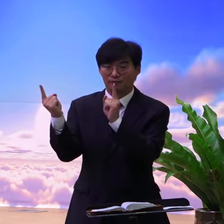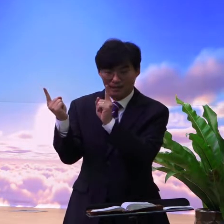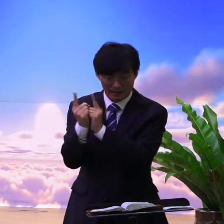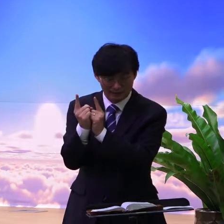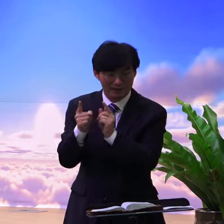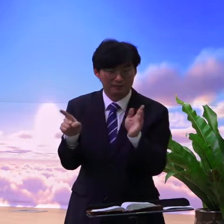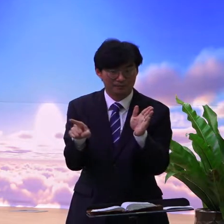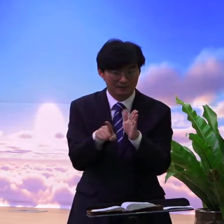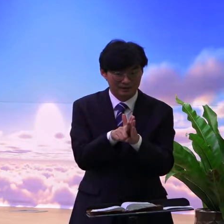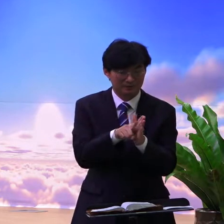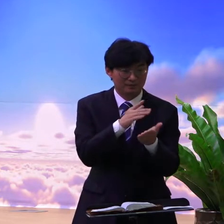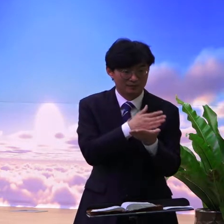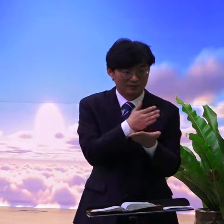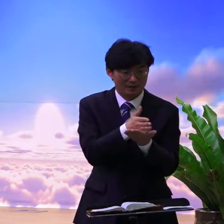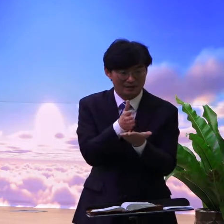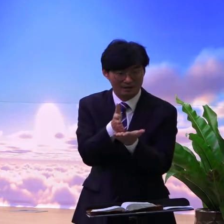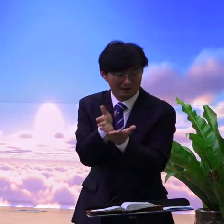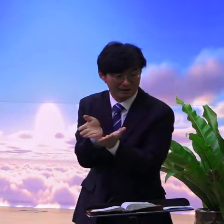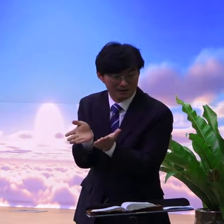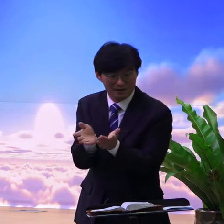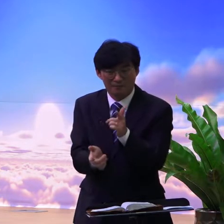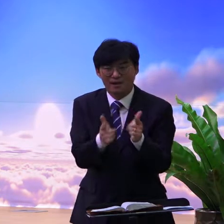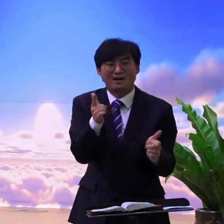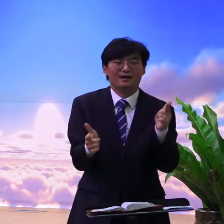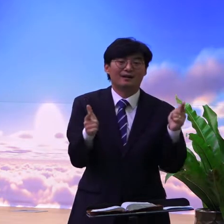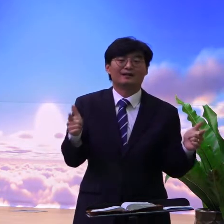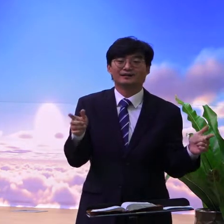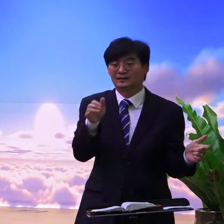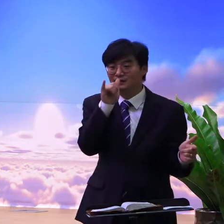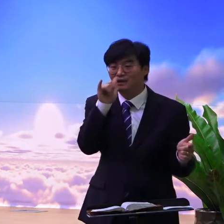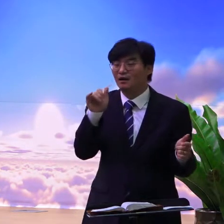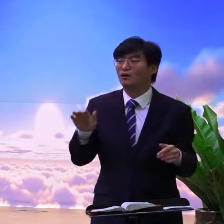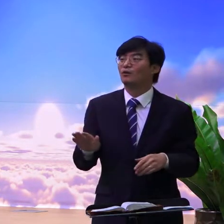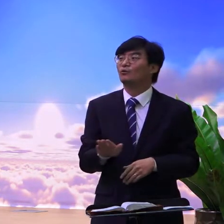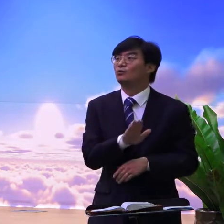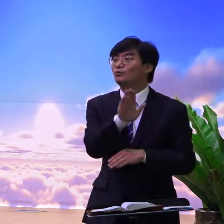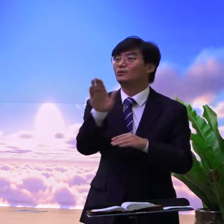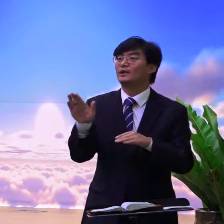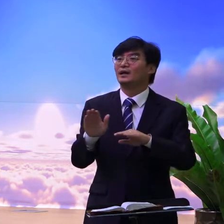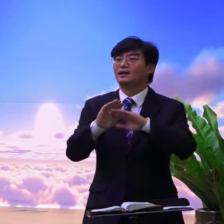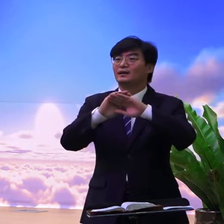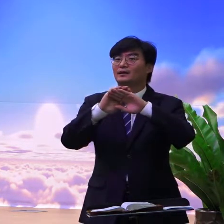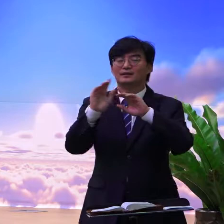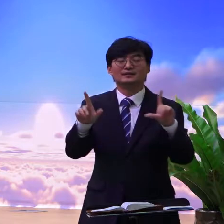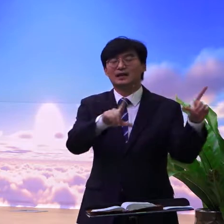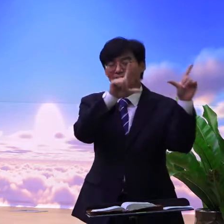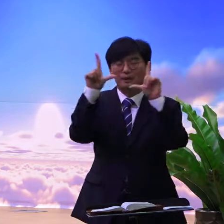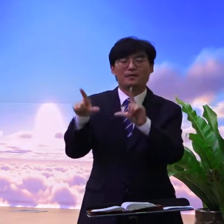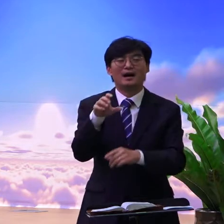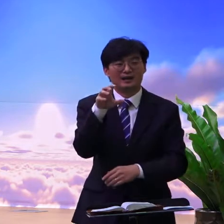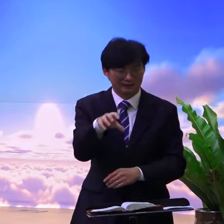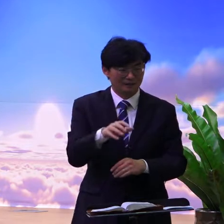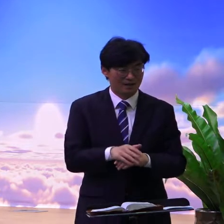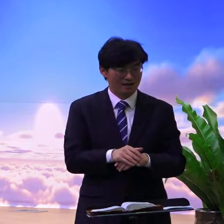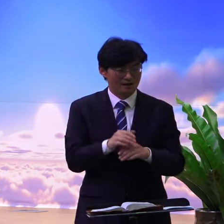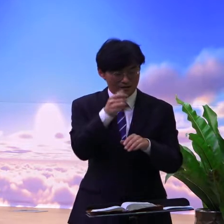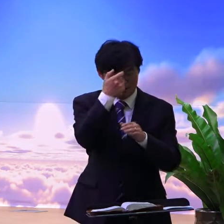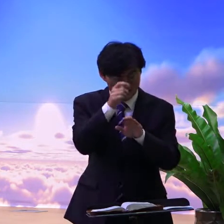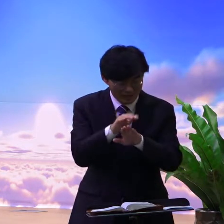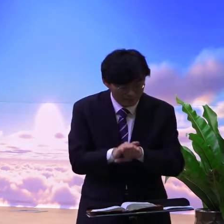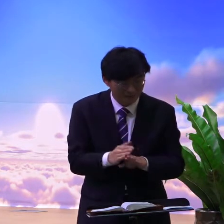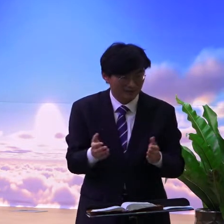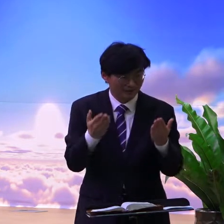여기에 담겨 있을 겁니다. 그분들의 삶에서 앞으로도 계속해서 또 여기 예배하는 우리 모두의 삶에서도